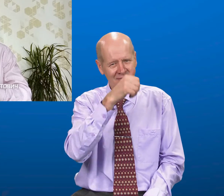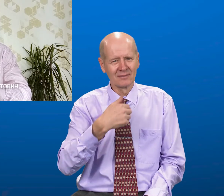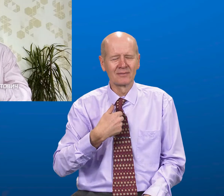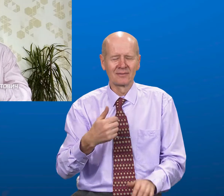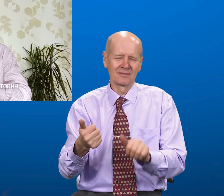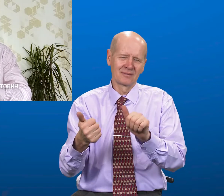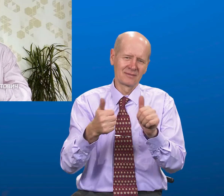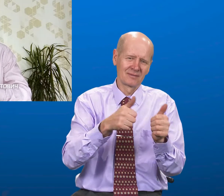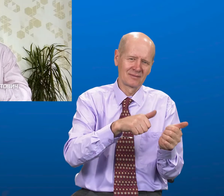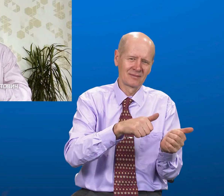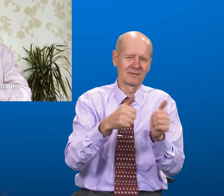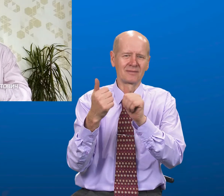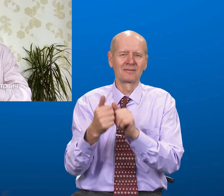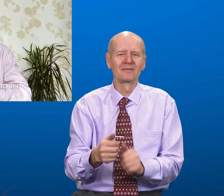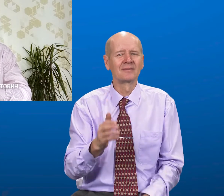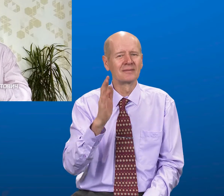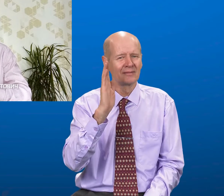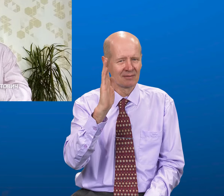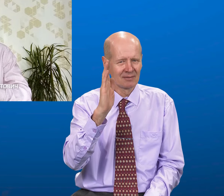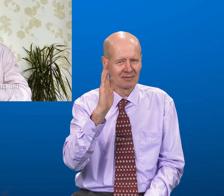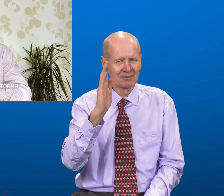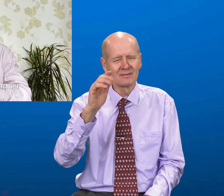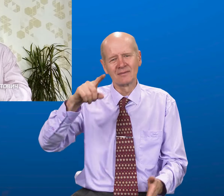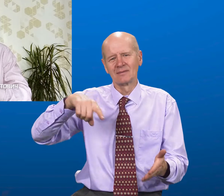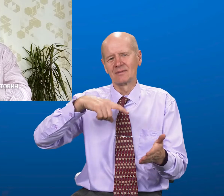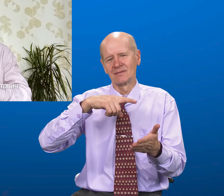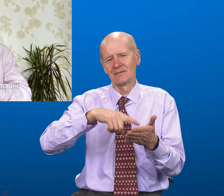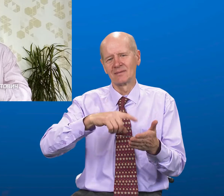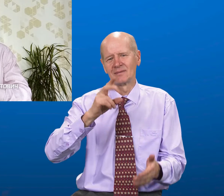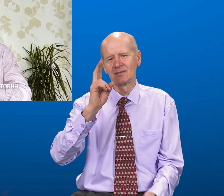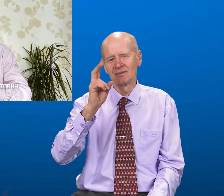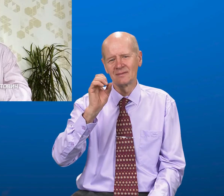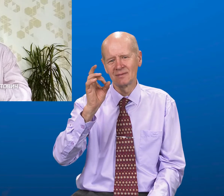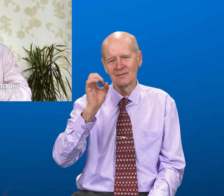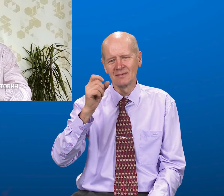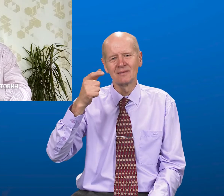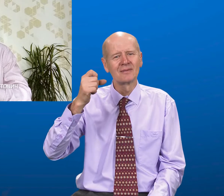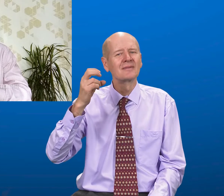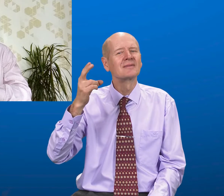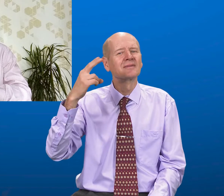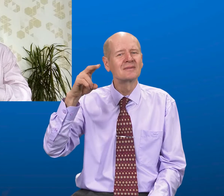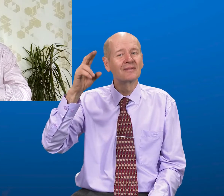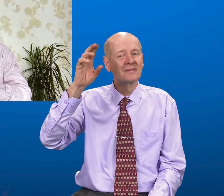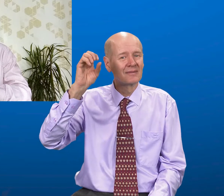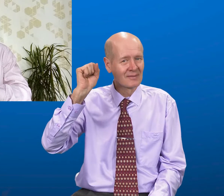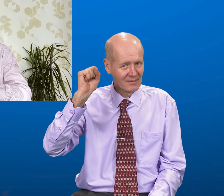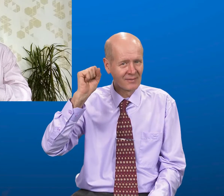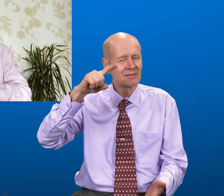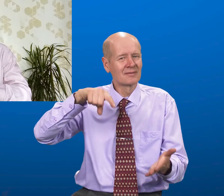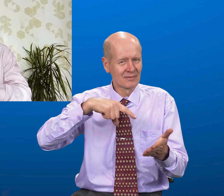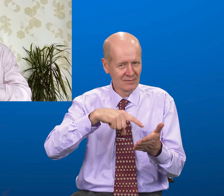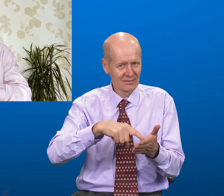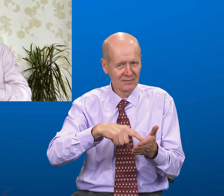присоединился к Церкви Адвентистов Седьмого дня в городе Сапаеве Карагандинской области. Работал я на шахте, водителем